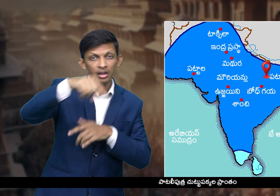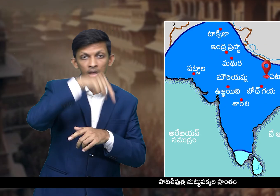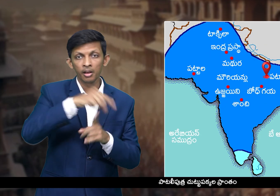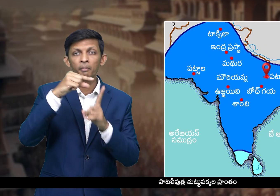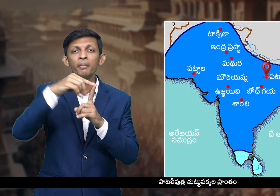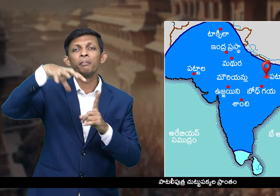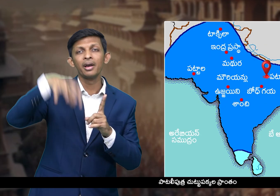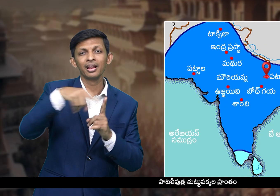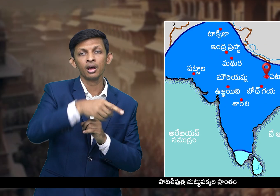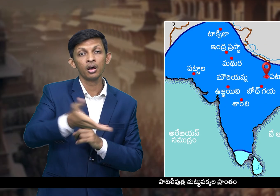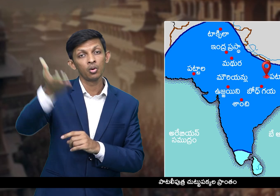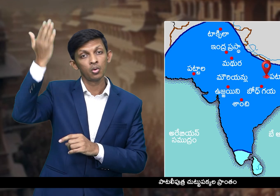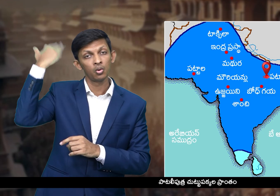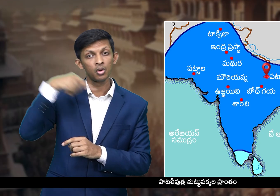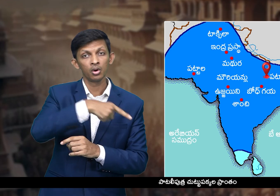పాటలీపుత్ర చుట్టుపక్కల ప్రాంతం